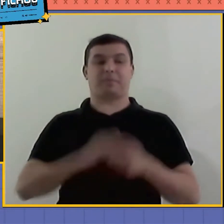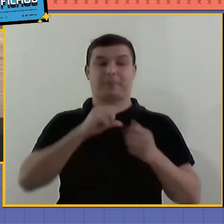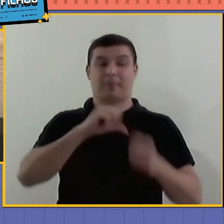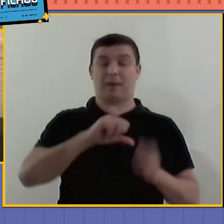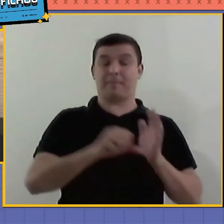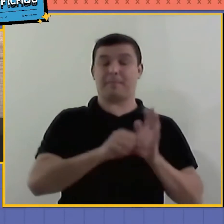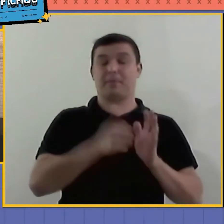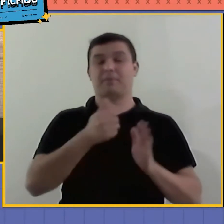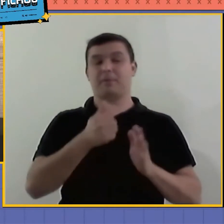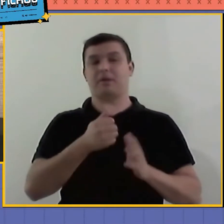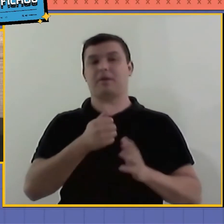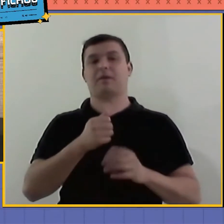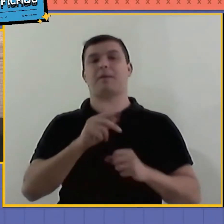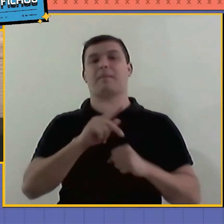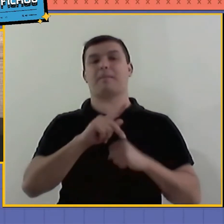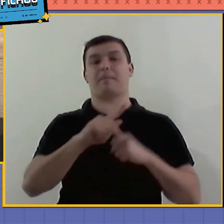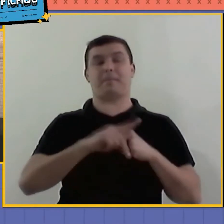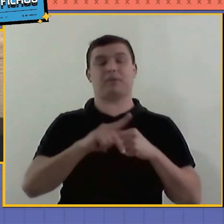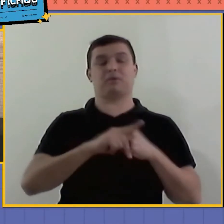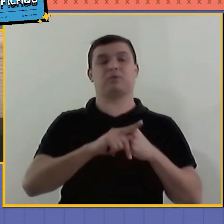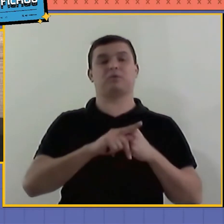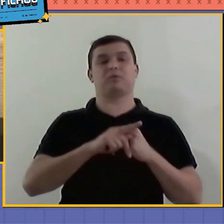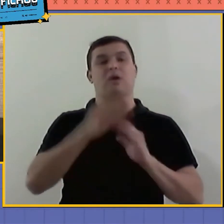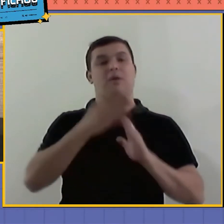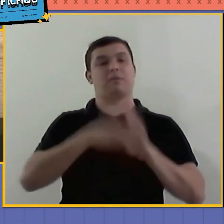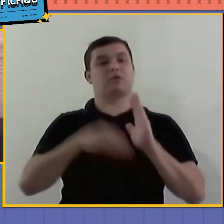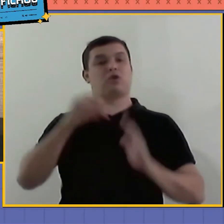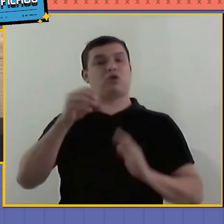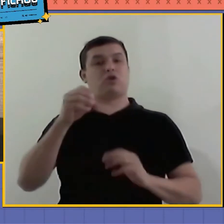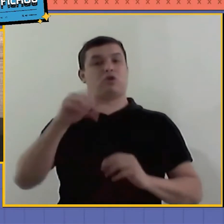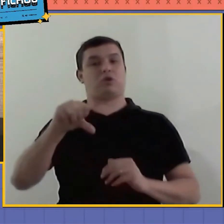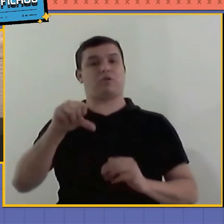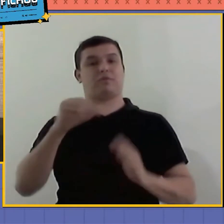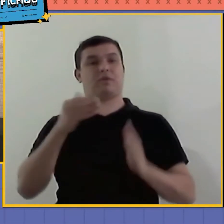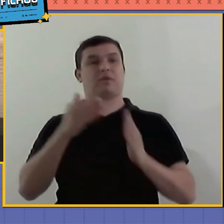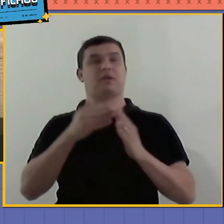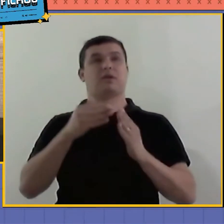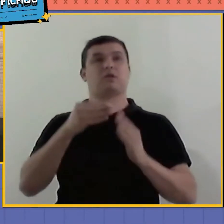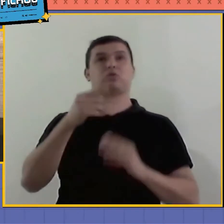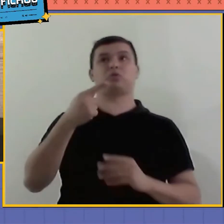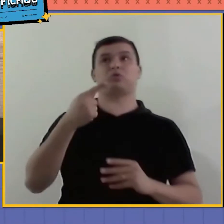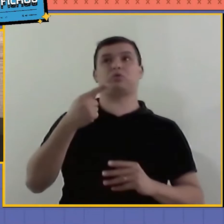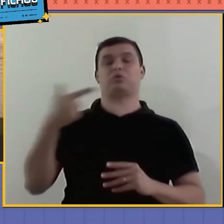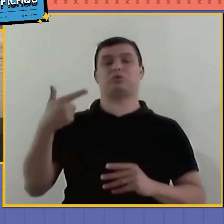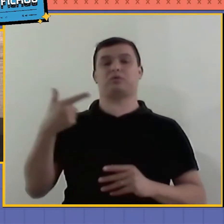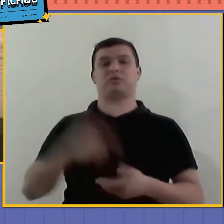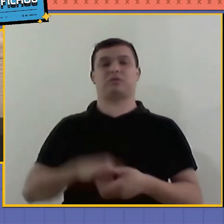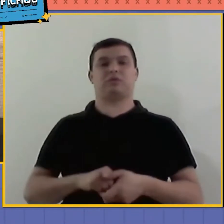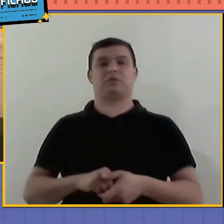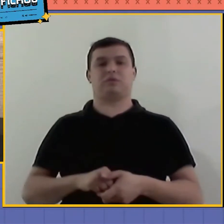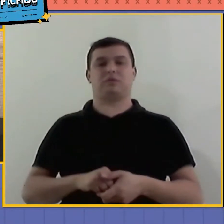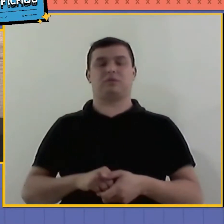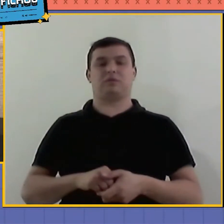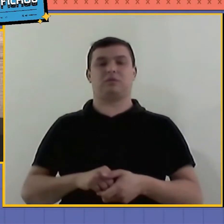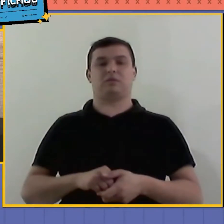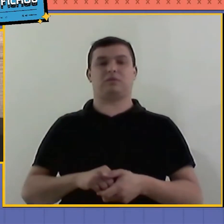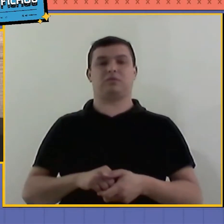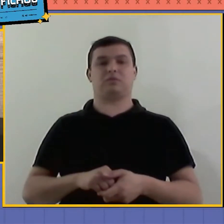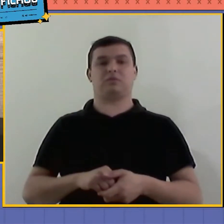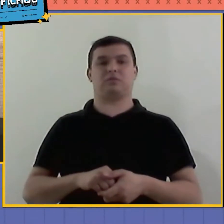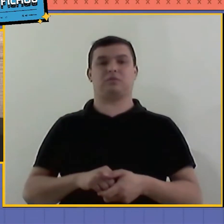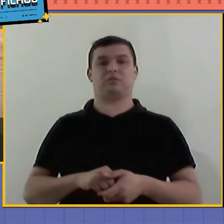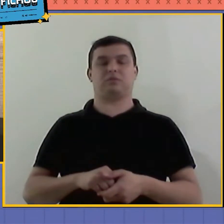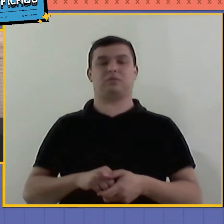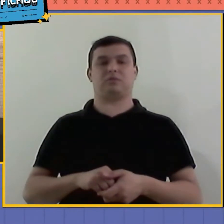assim vocês porém são Geração Eleita o sacerdócio real Nação santa que é o nosso logo